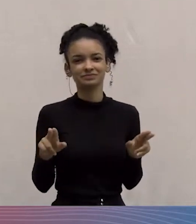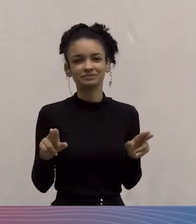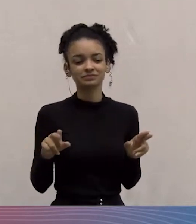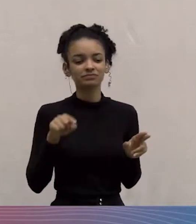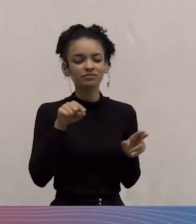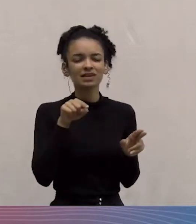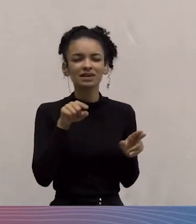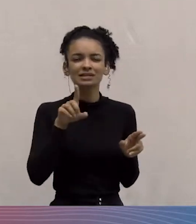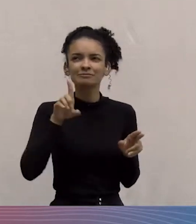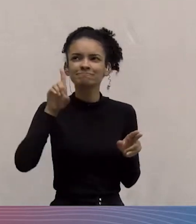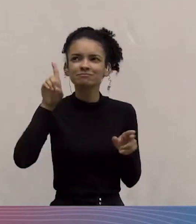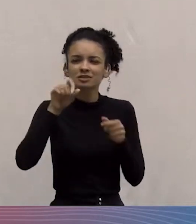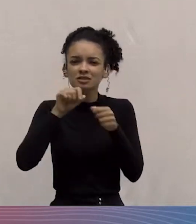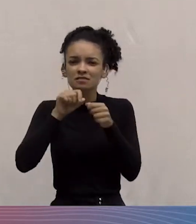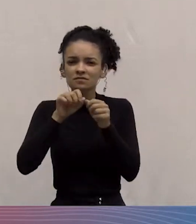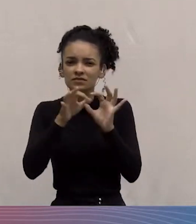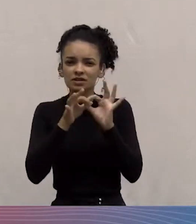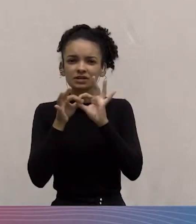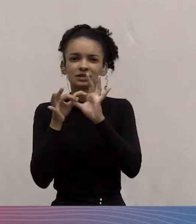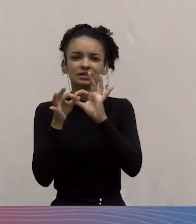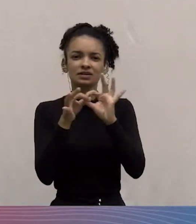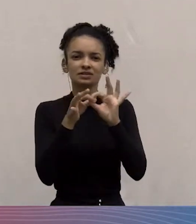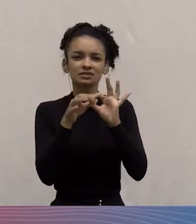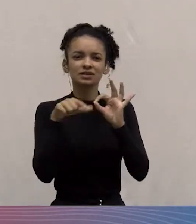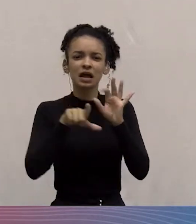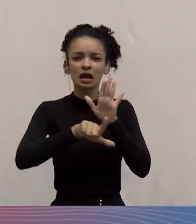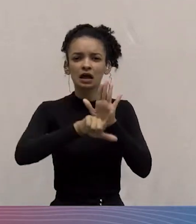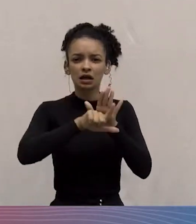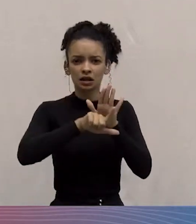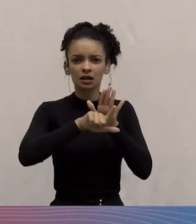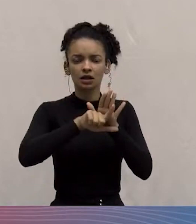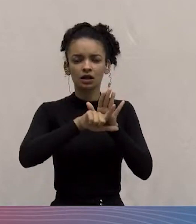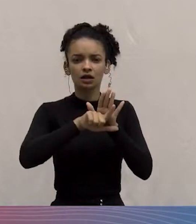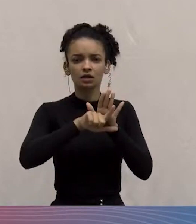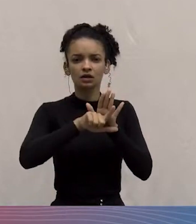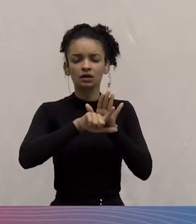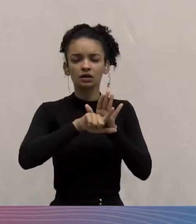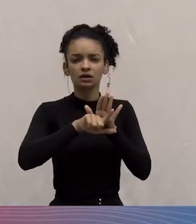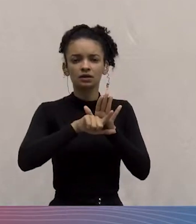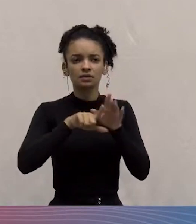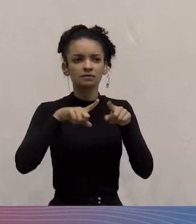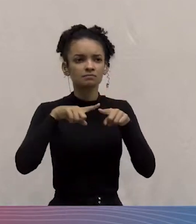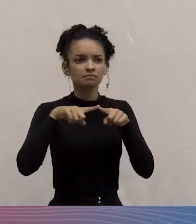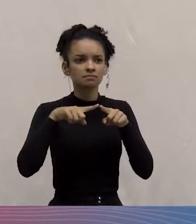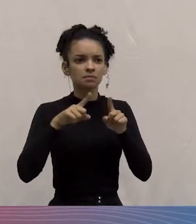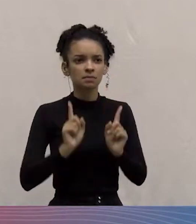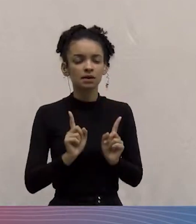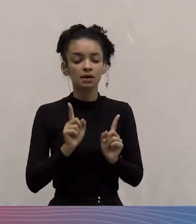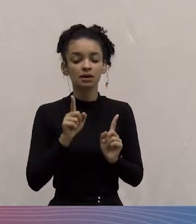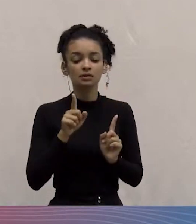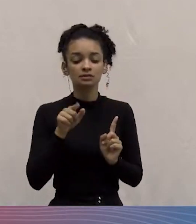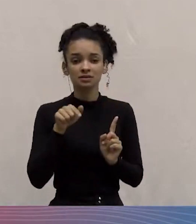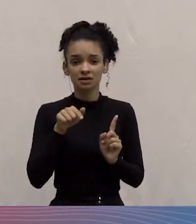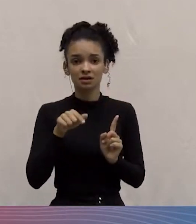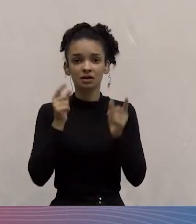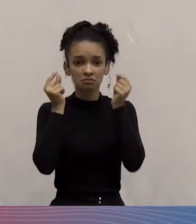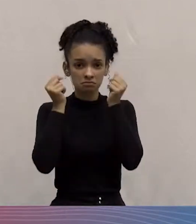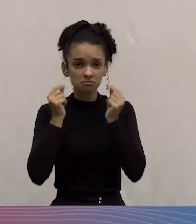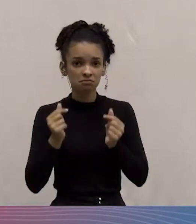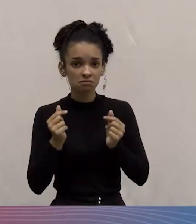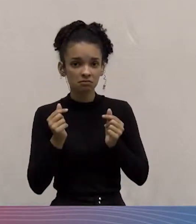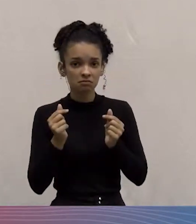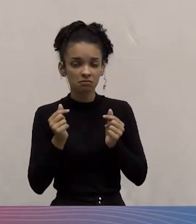essa aliança se tornou a lei dos mandamentos, só que eles guardaram apenas